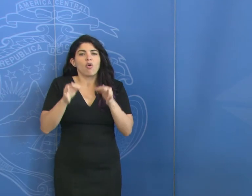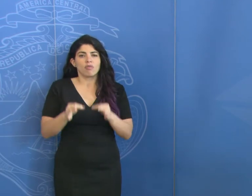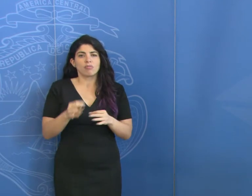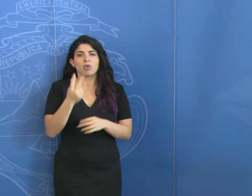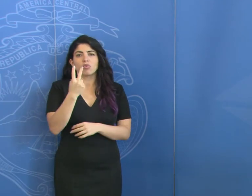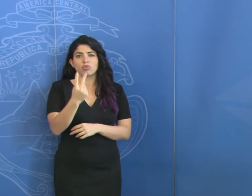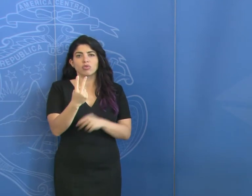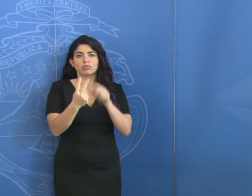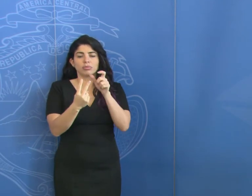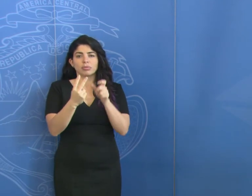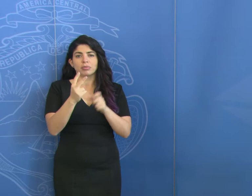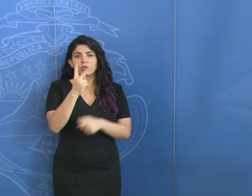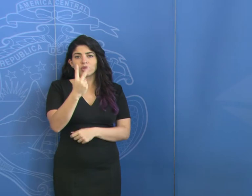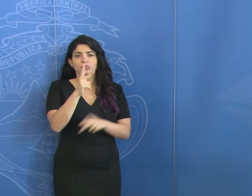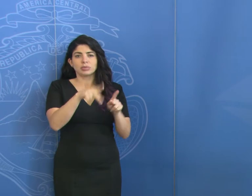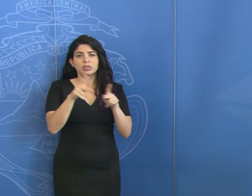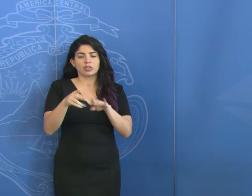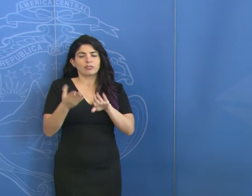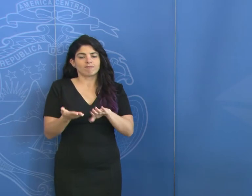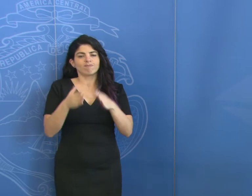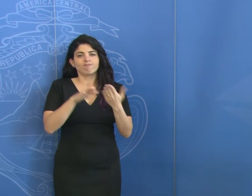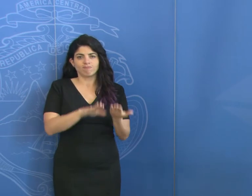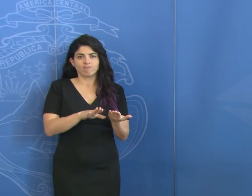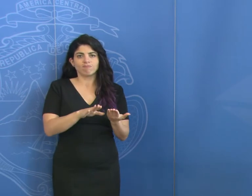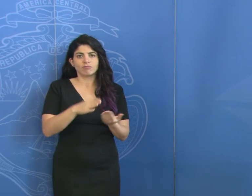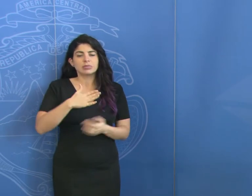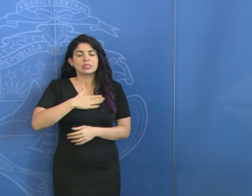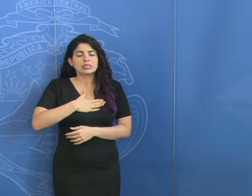fallecidas. Asimismo, queremos expresar nuestro más sentido,